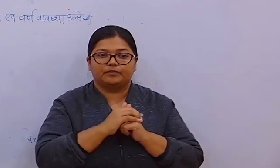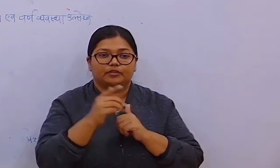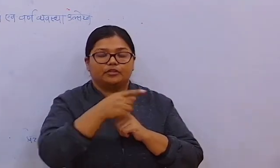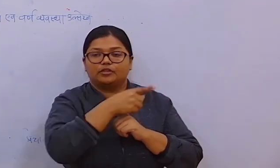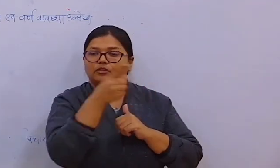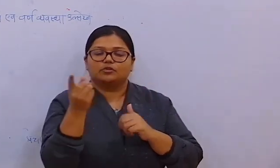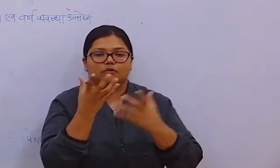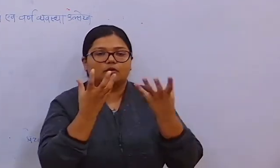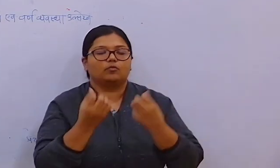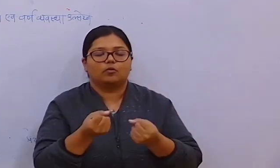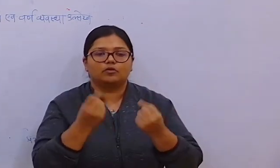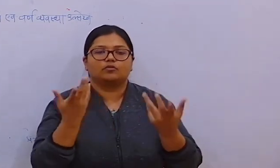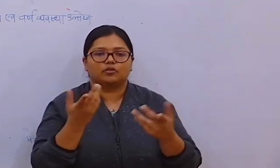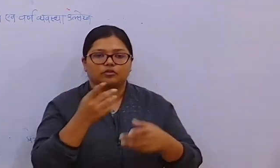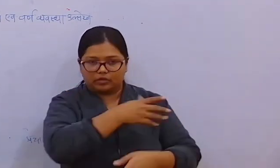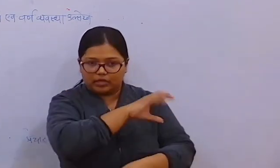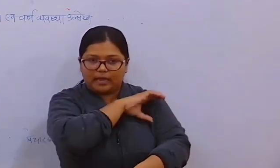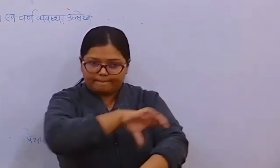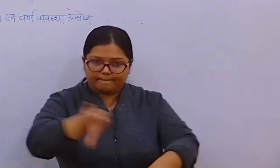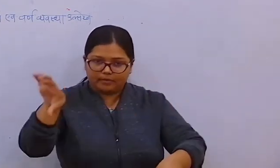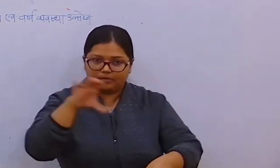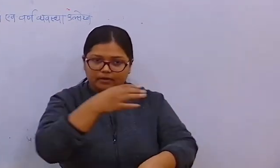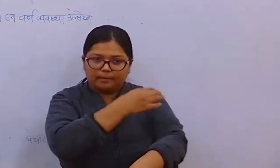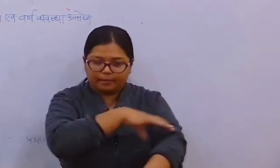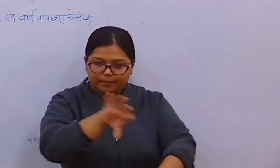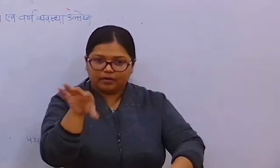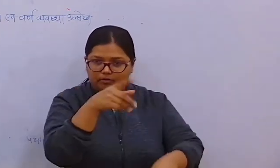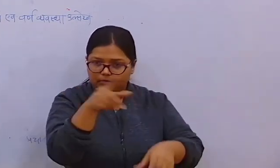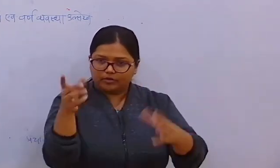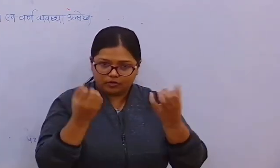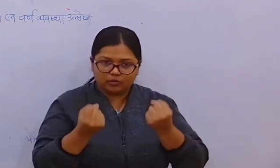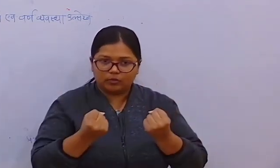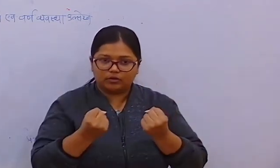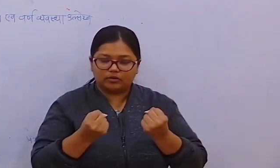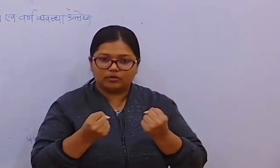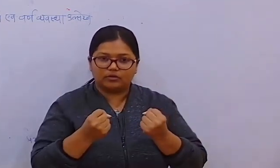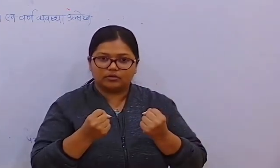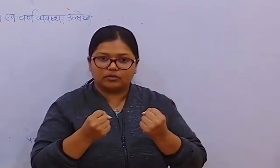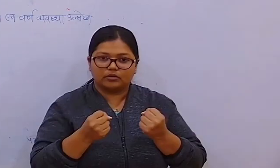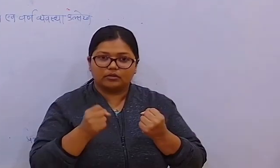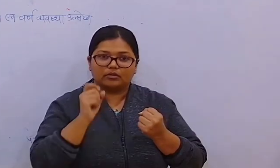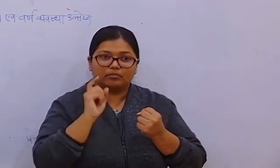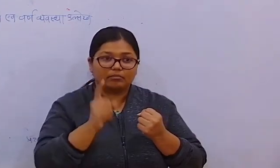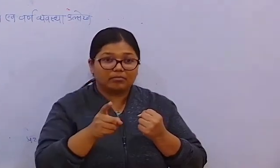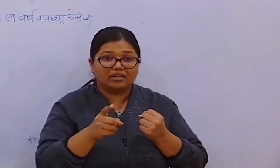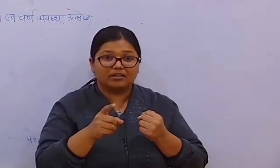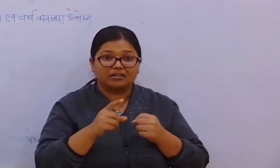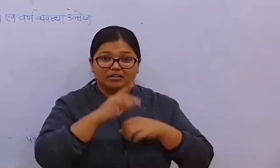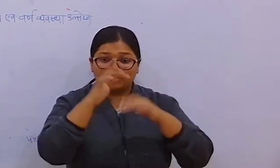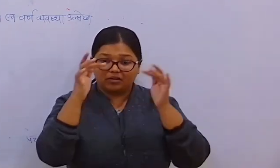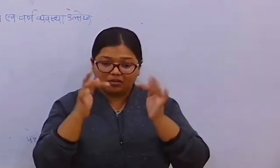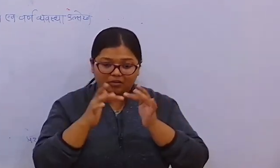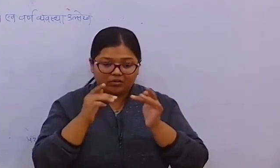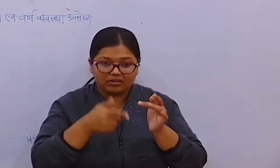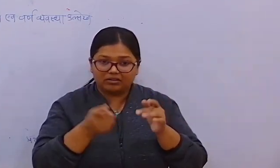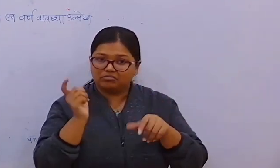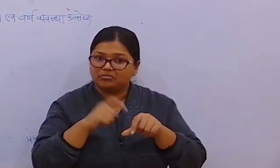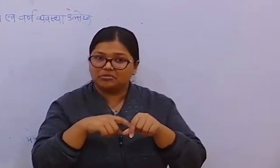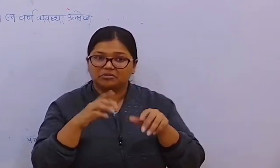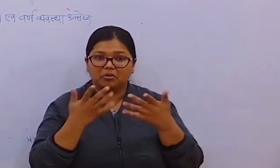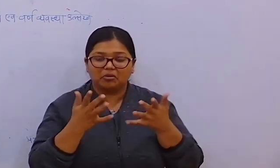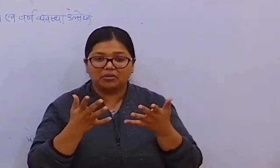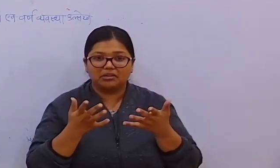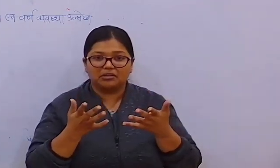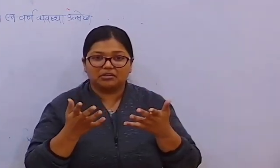प्रायोरिटी रहनी चाहिए। और अगर आपकी जॉब प्रायोरिटी है ना तो ये अटेंडेंस का जो रेशियो है ना वो बिल्कुल भी फुलफिल नहीं कर रहा है कि आप